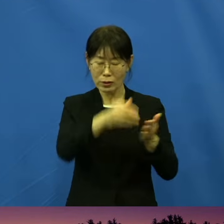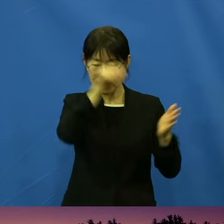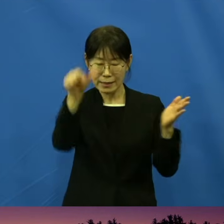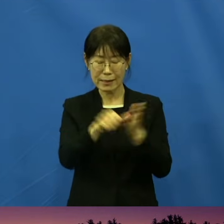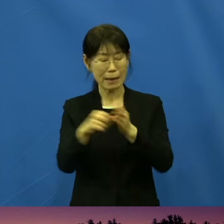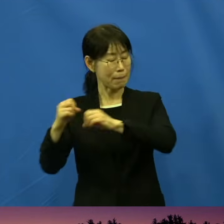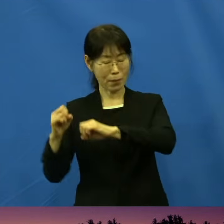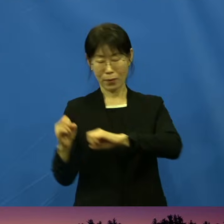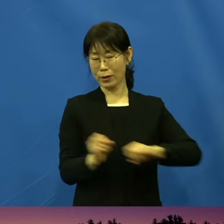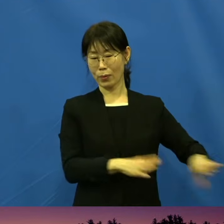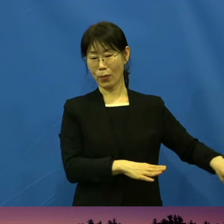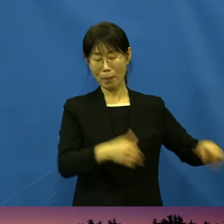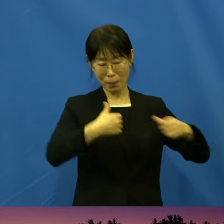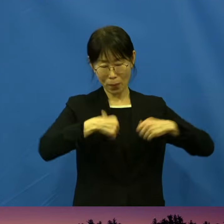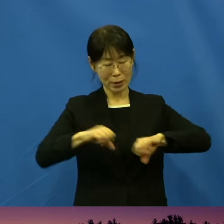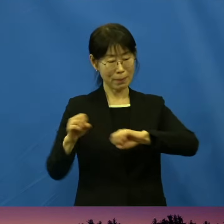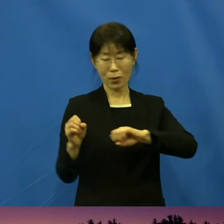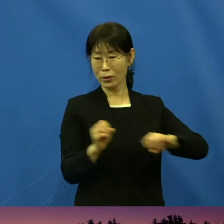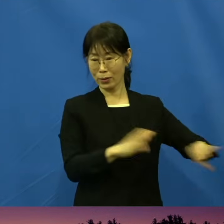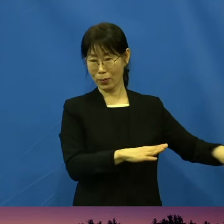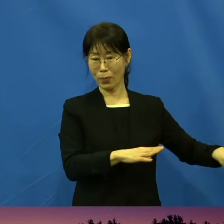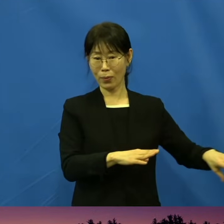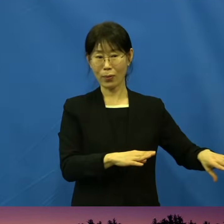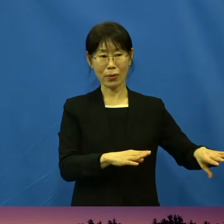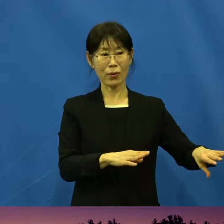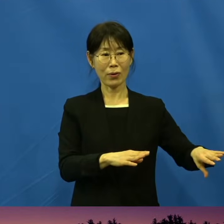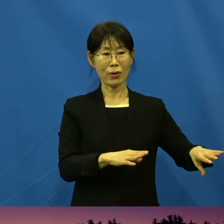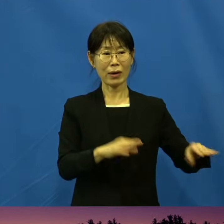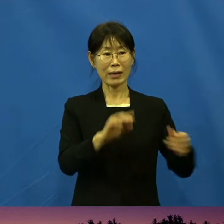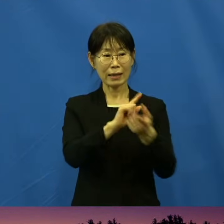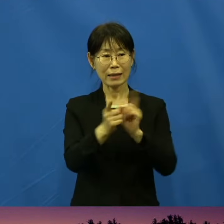의해서 완전히 순복하는 자아가 될 때